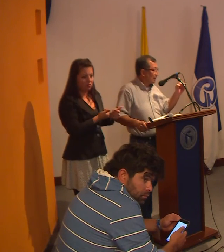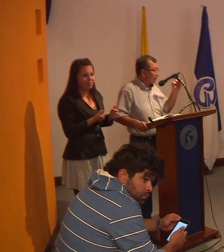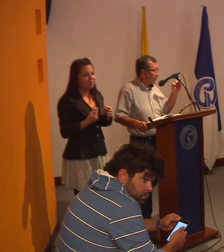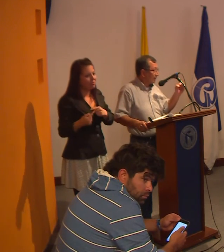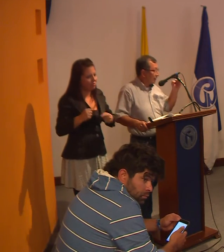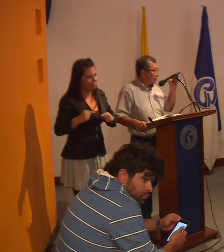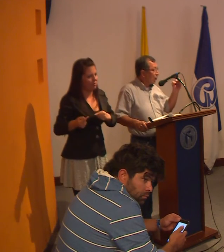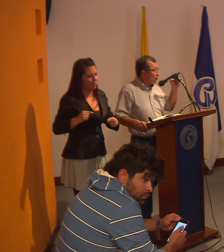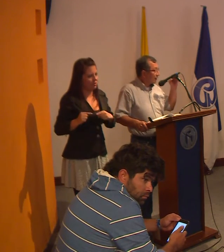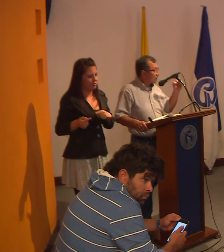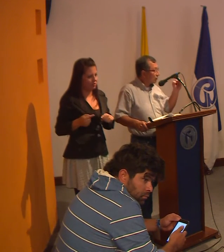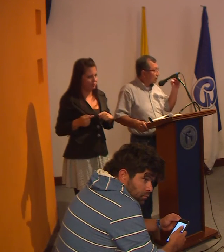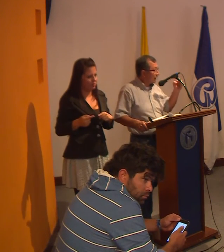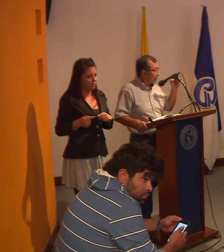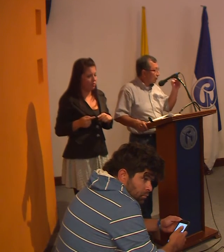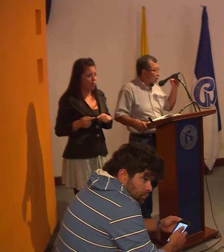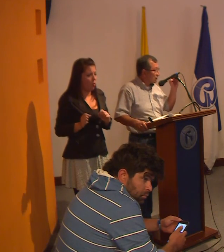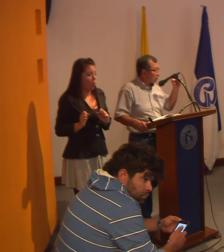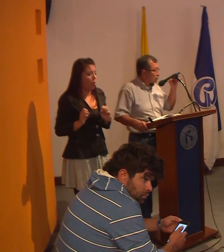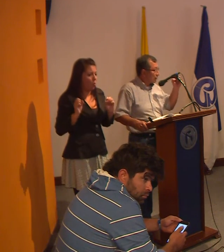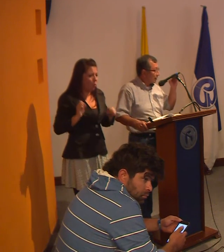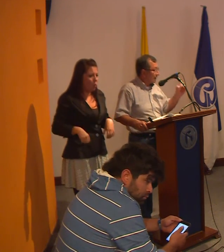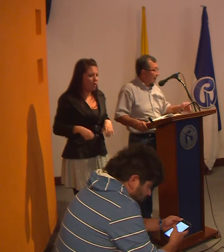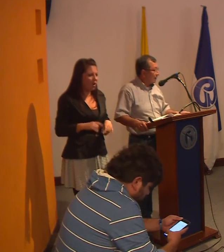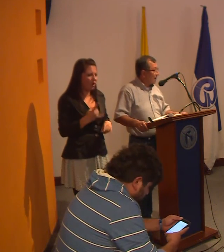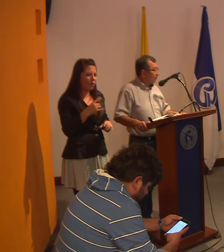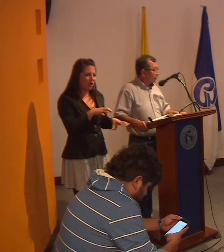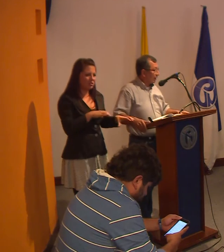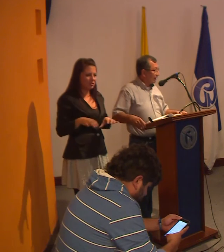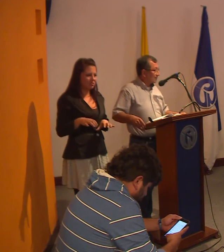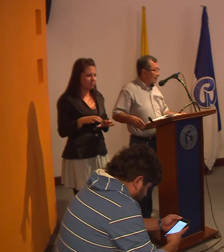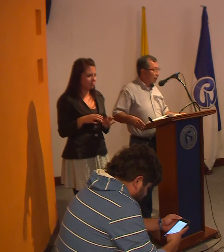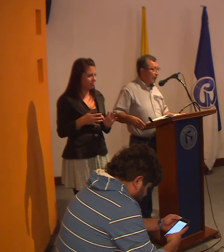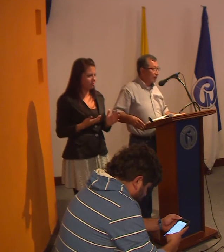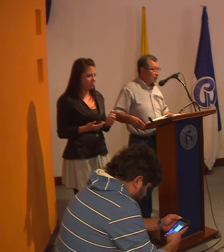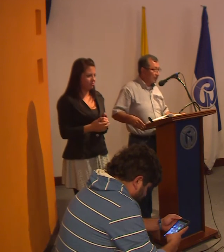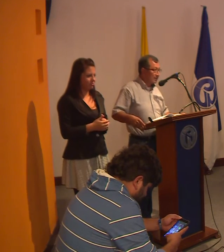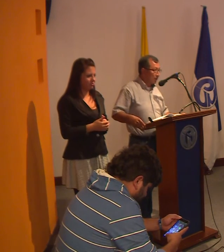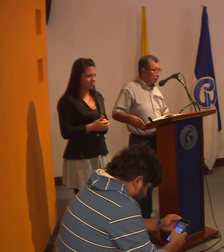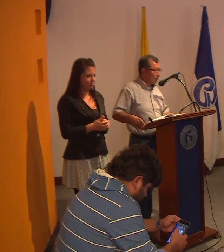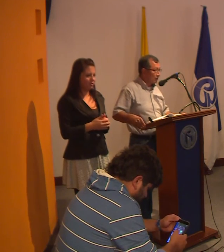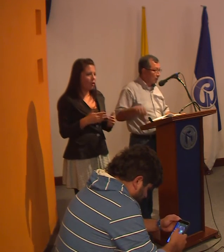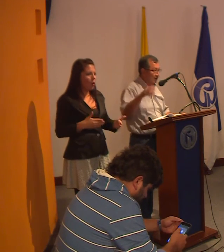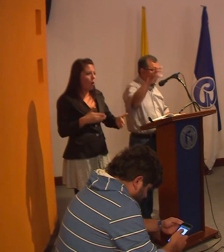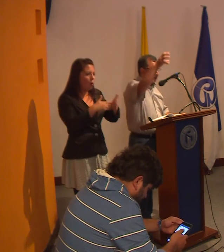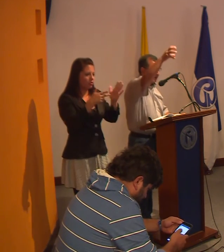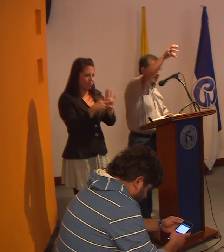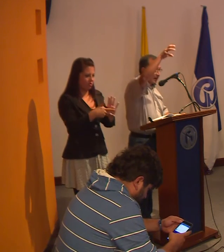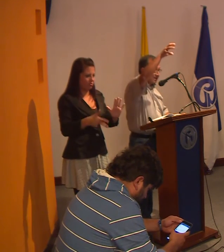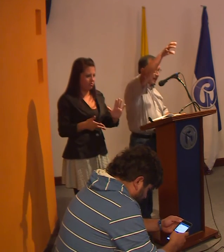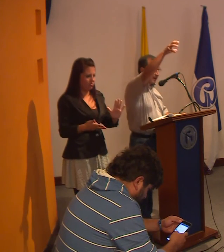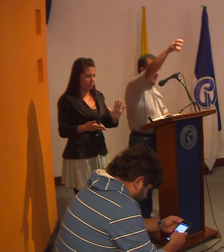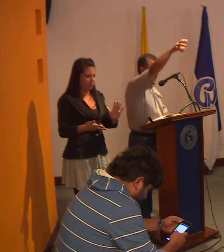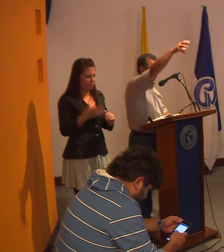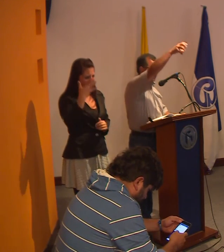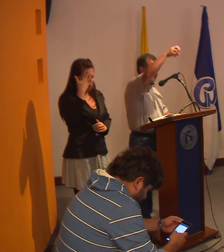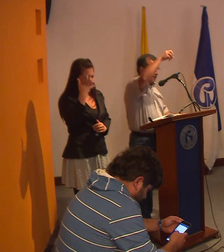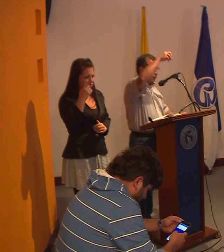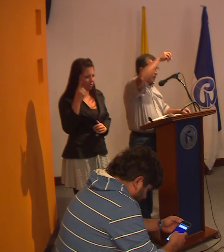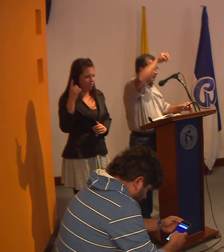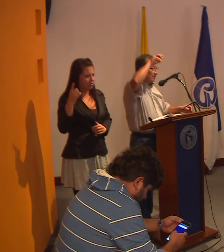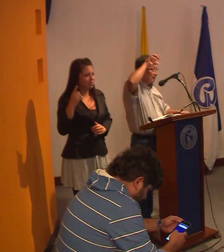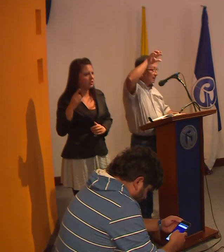si es necesario emprender una acción de inconstitucionalidad, porque es que lo que ha hecho el Ministerio de Educación es retasear la